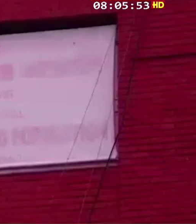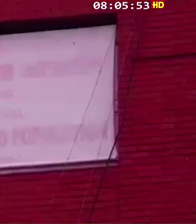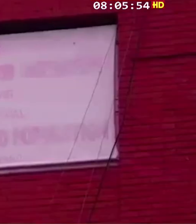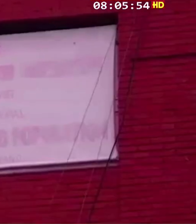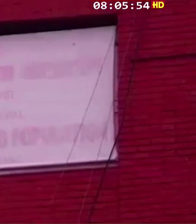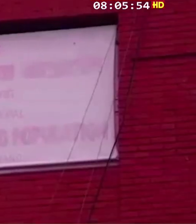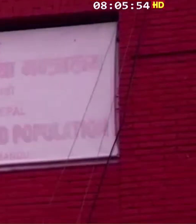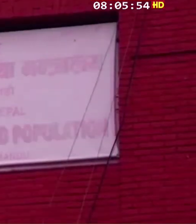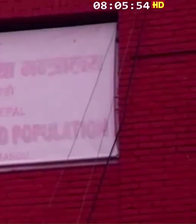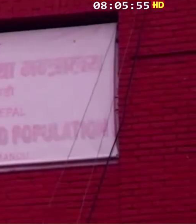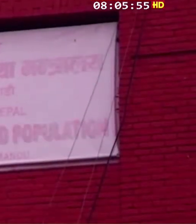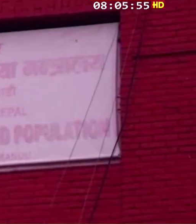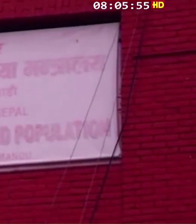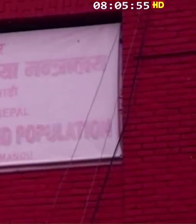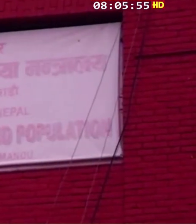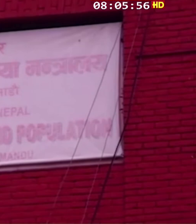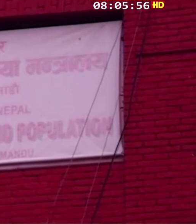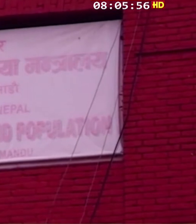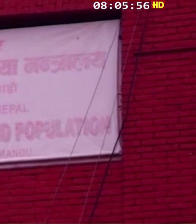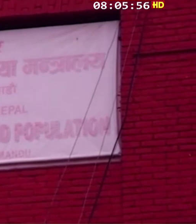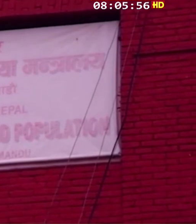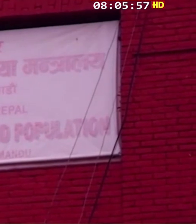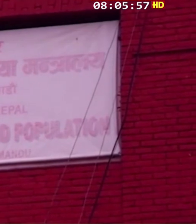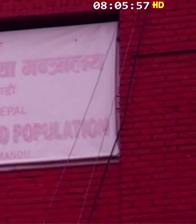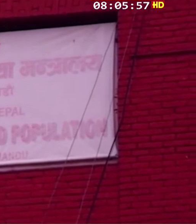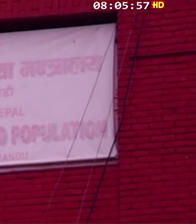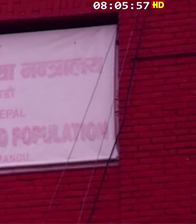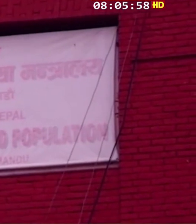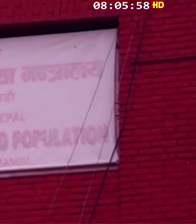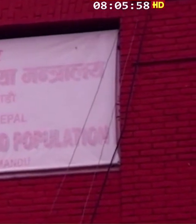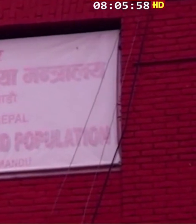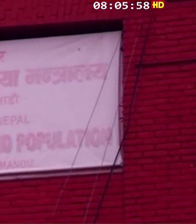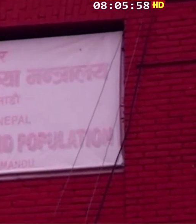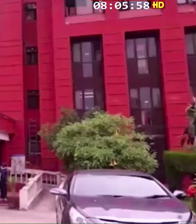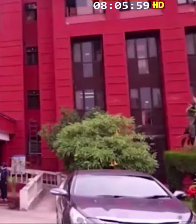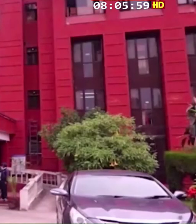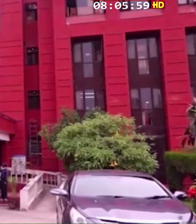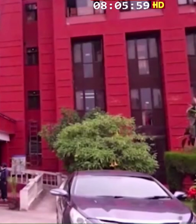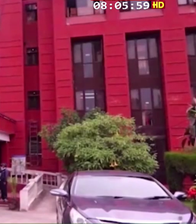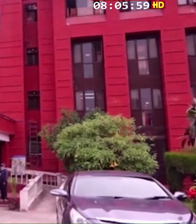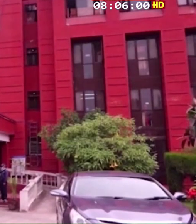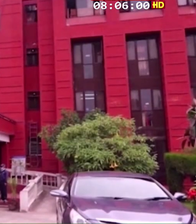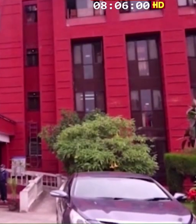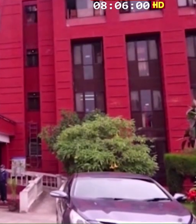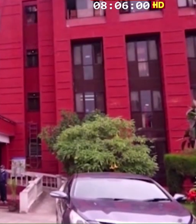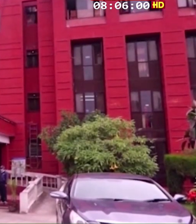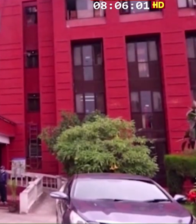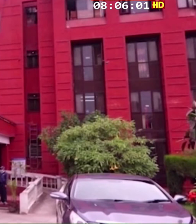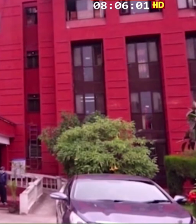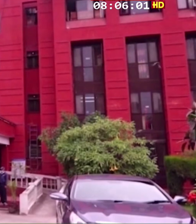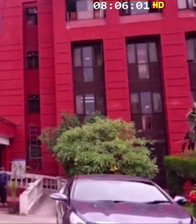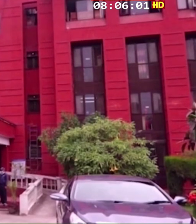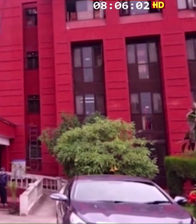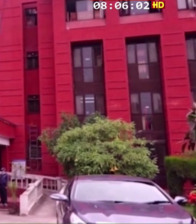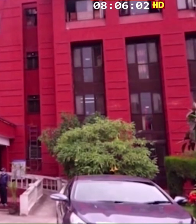9 जना में कोरोना भाइरस को संक्रमण पुष्टि भएको थियो। यो सँगै नेपालमा संक्रमित को संख्या 278 पुगेको छ।